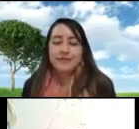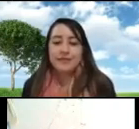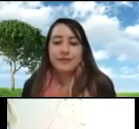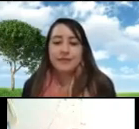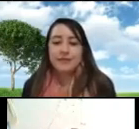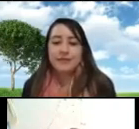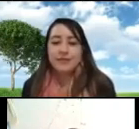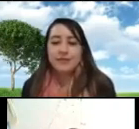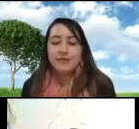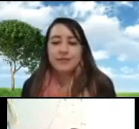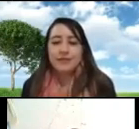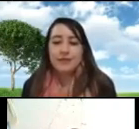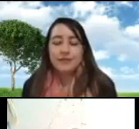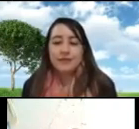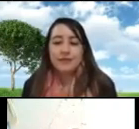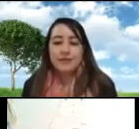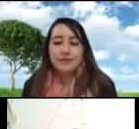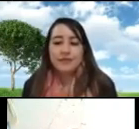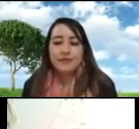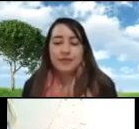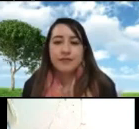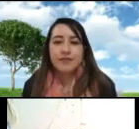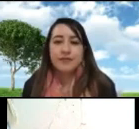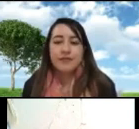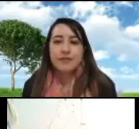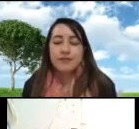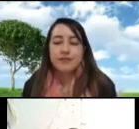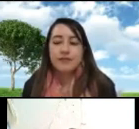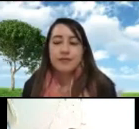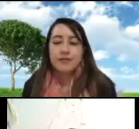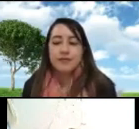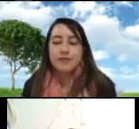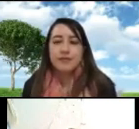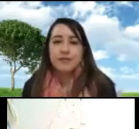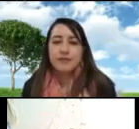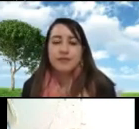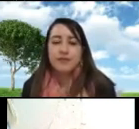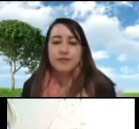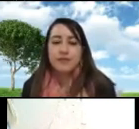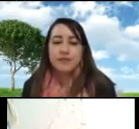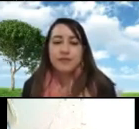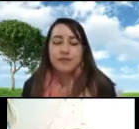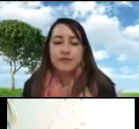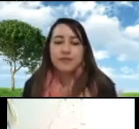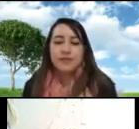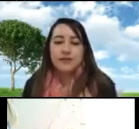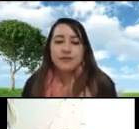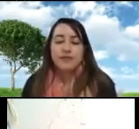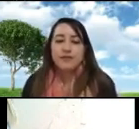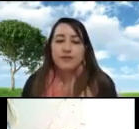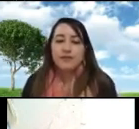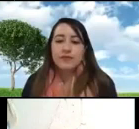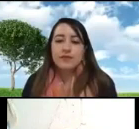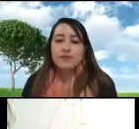algo de conocimiento, que se la hayan pasado bien. Y quiero decirles que aquí todos y absolutamente todos los que participaron